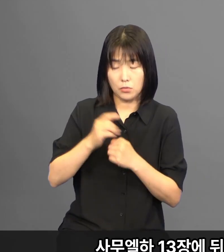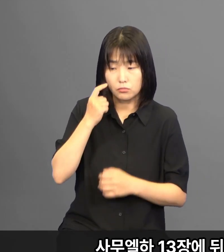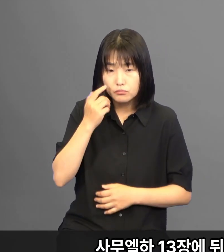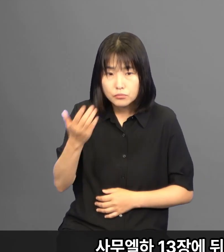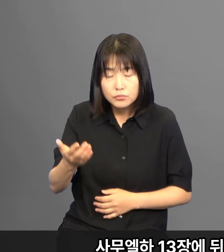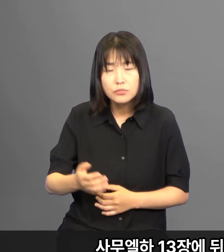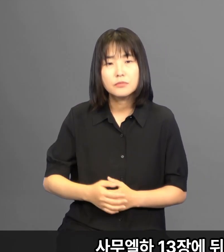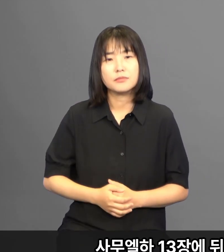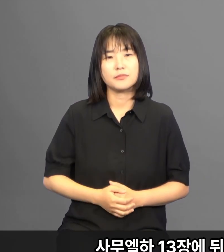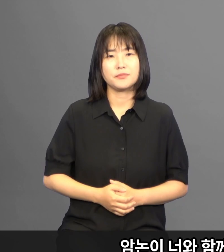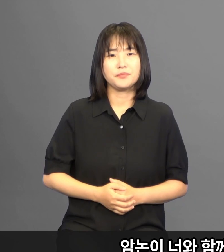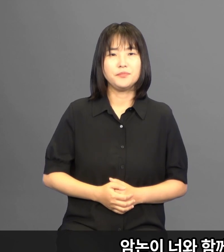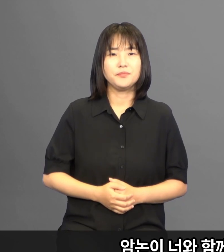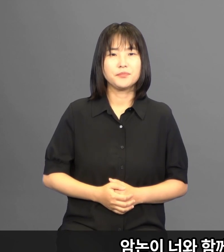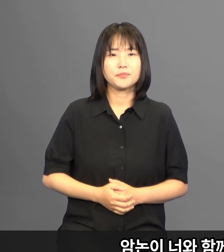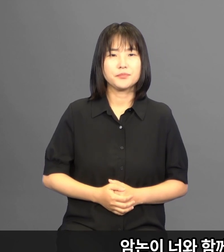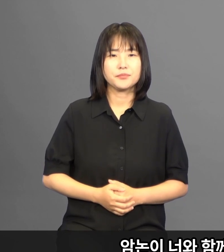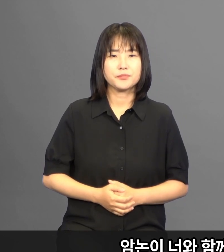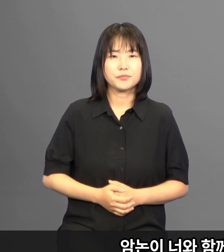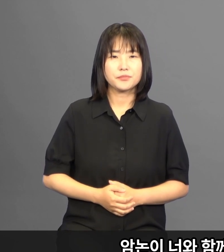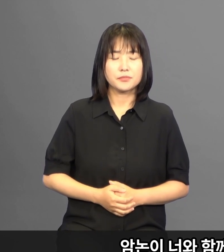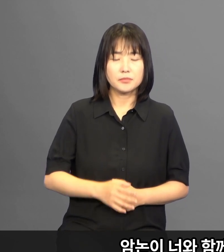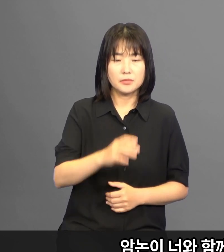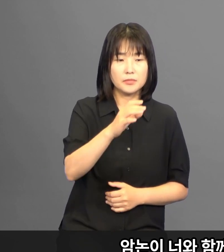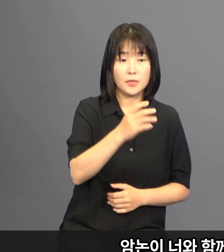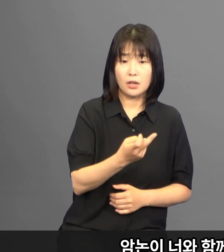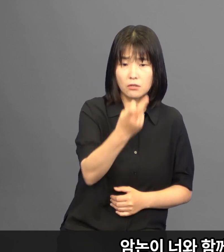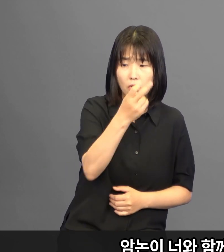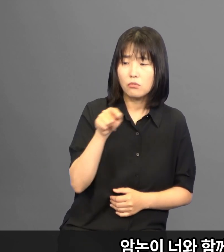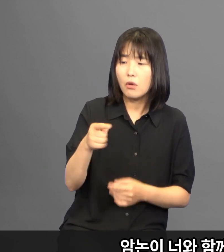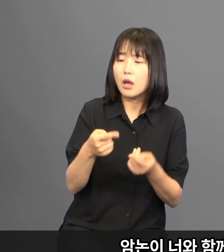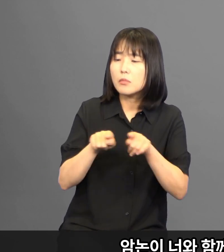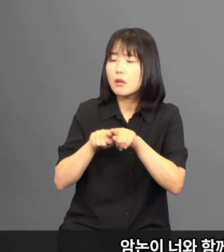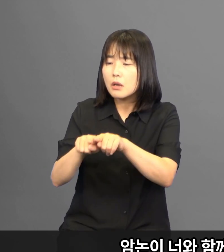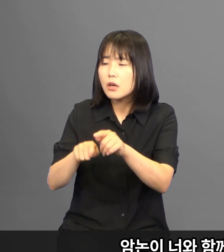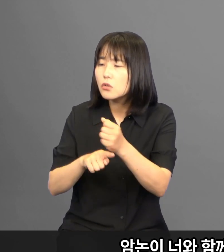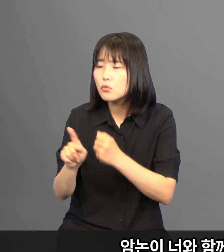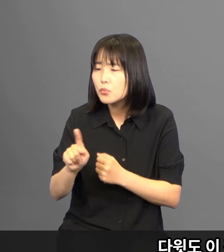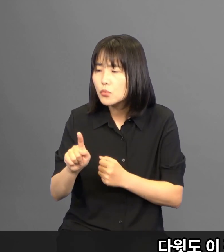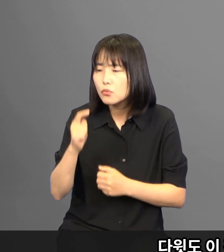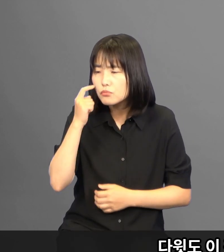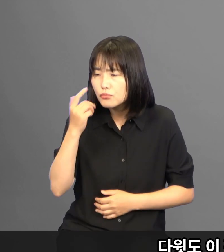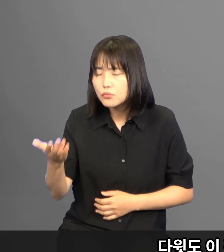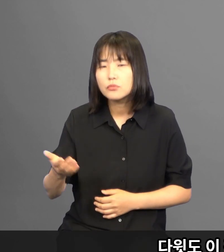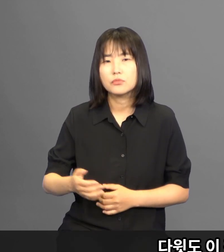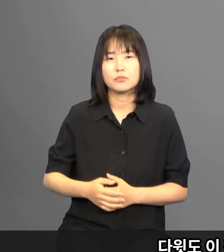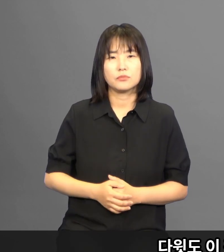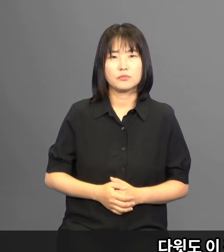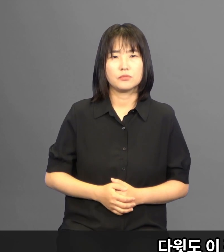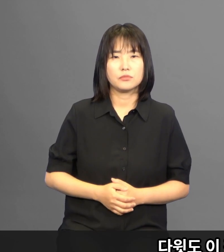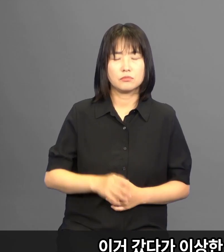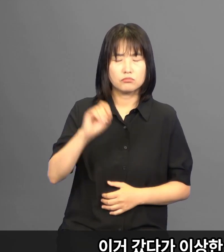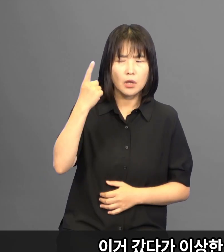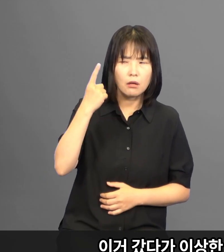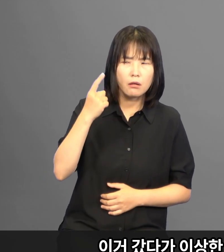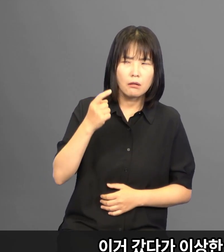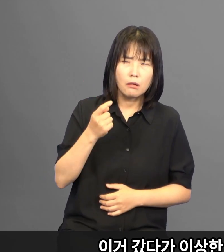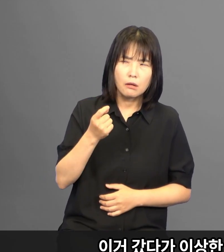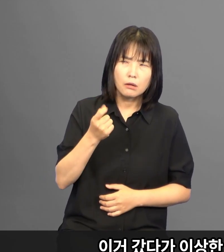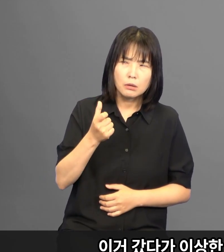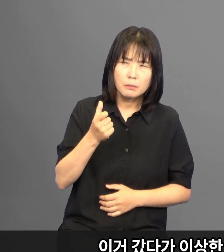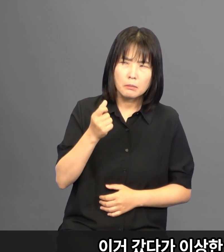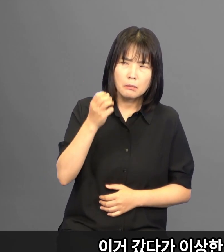뒤에 왕이 그에게 물었습니다. 암논이 너와 함께 가야 할 이유가 뭐냐? 다윗도 이 감각이 있는 거죠. 이거